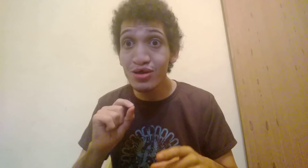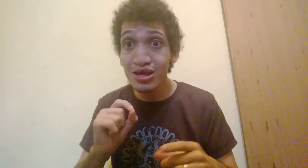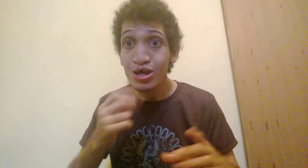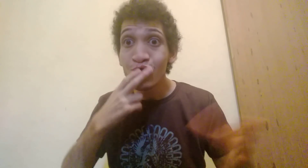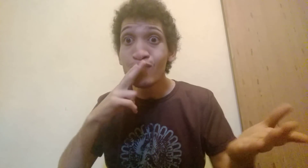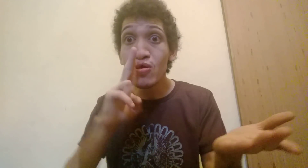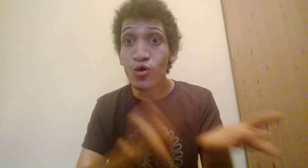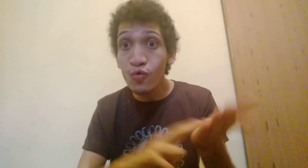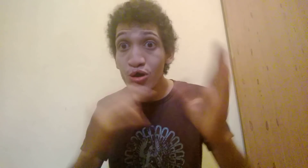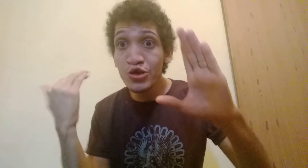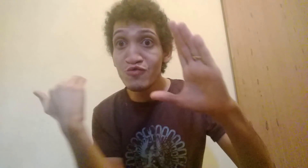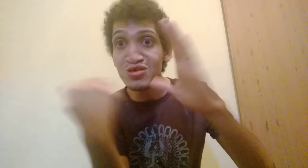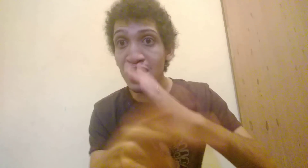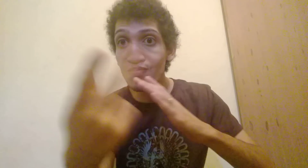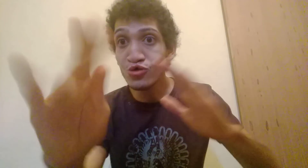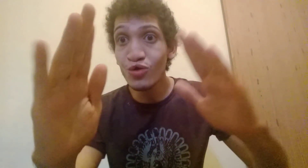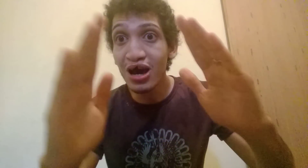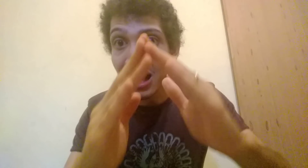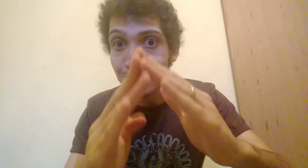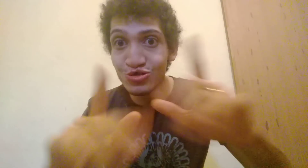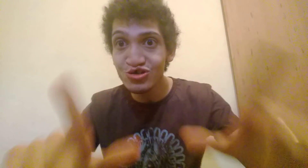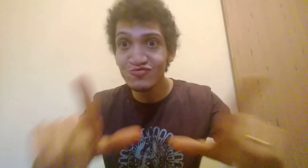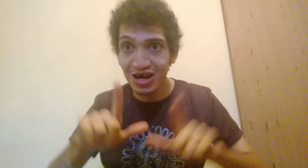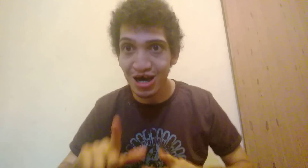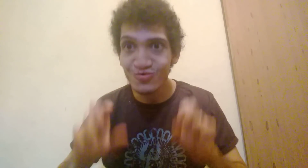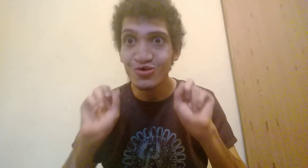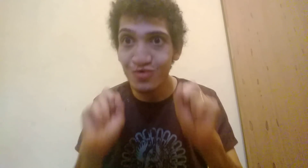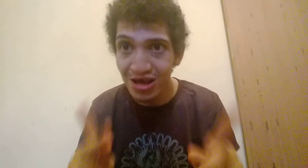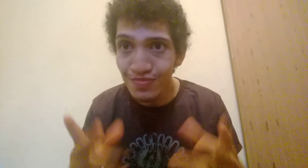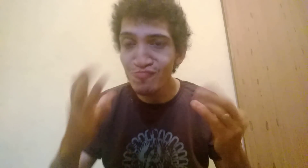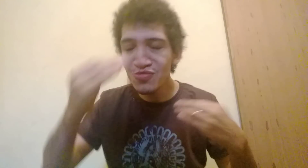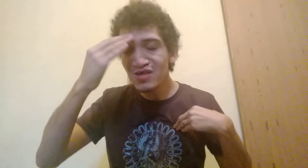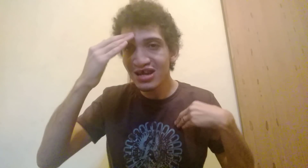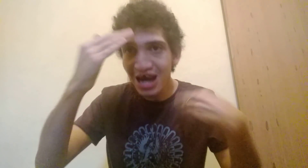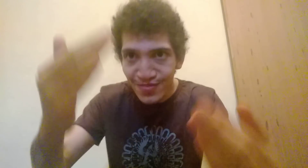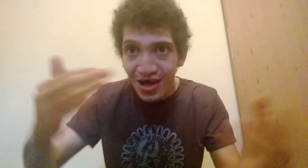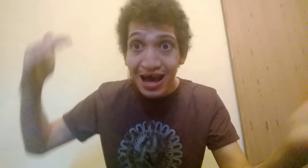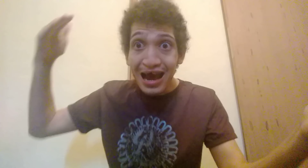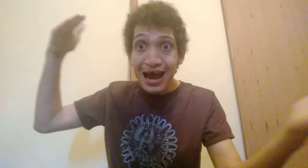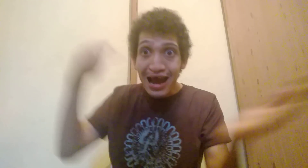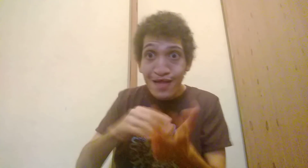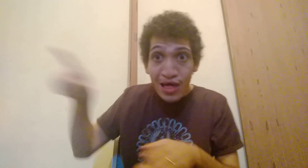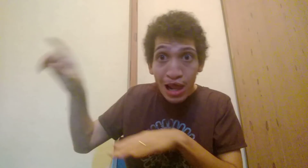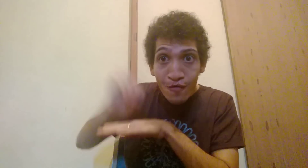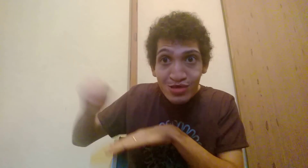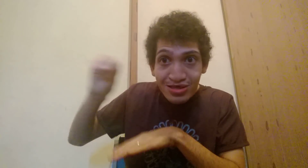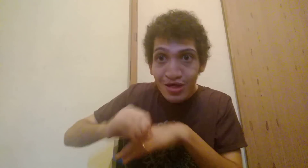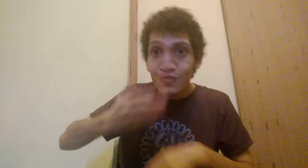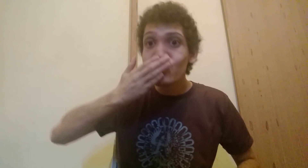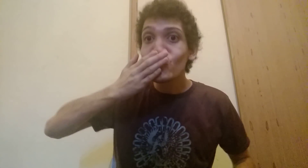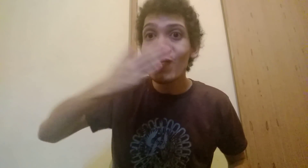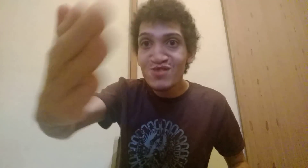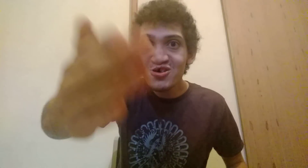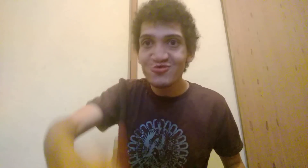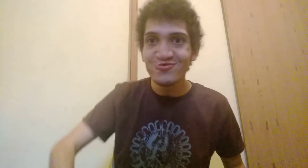quê? Pelos correios ligados na sua casa, você vai criticado. Ok? Então, muito obrigado. Até lá na piscina. Beijo.